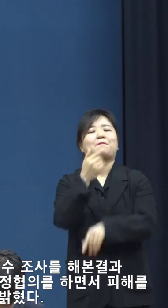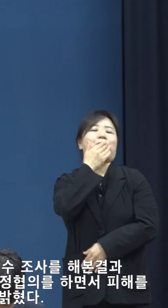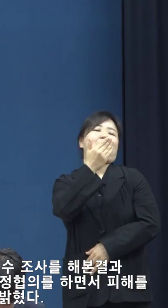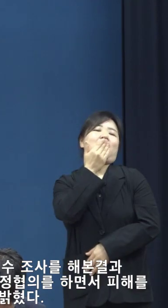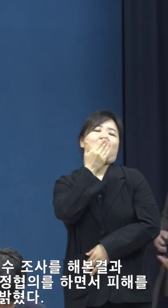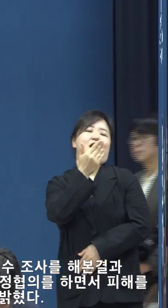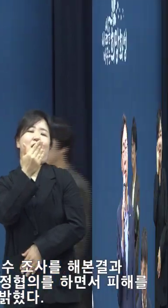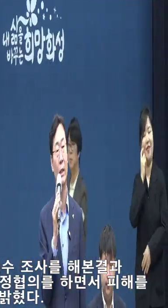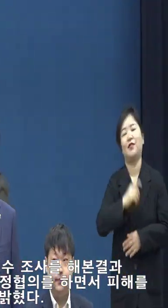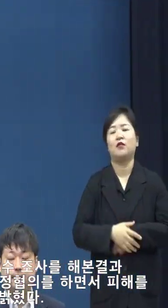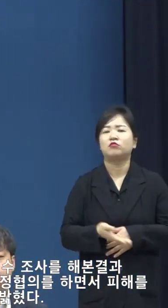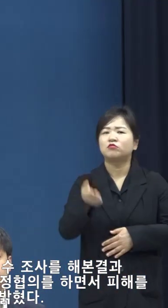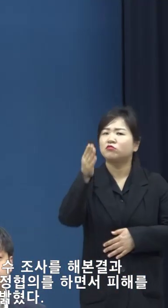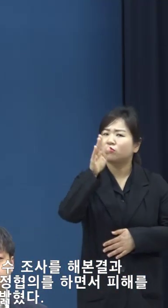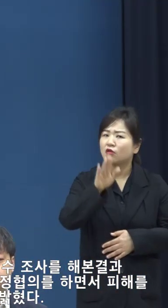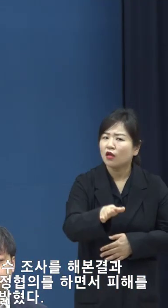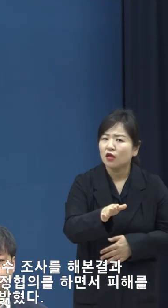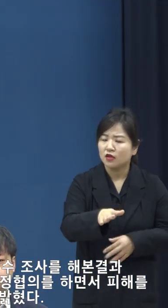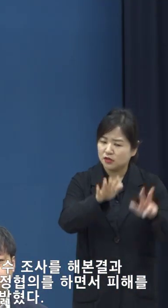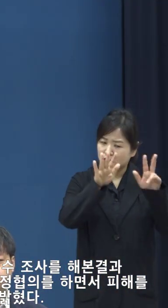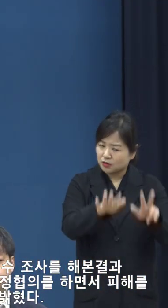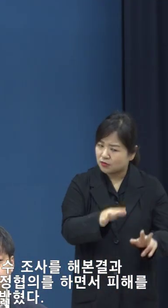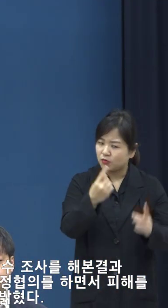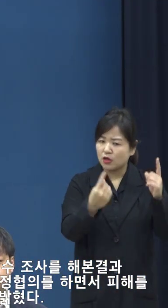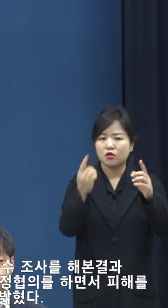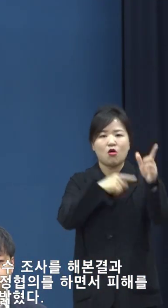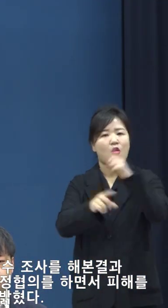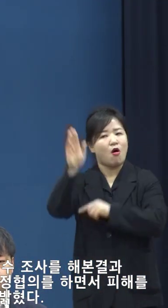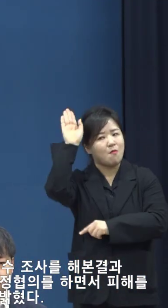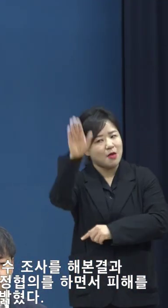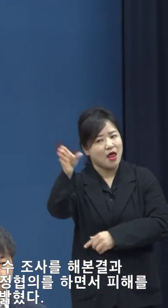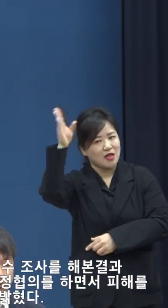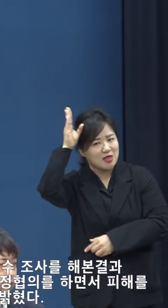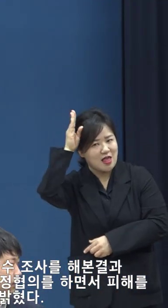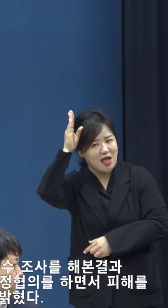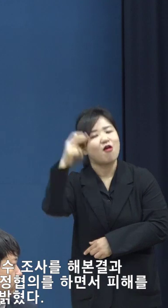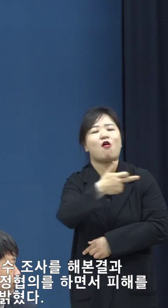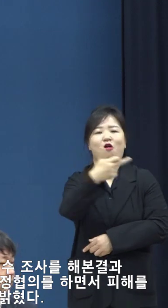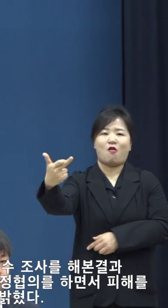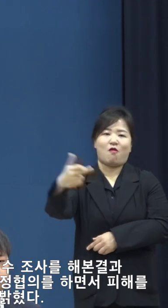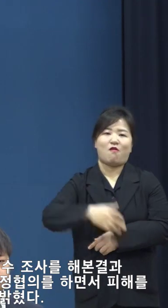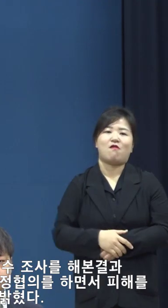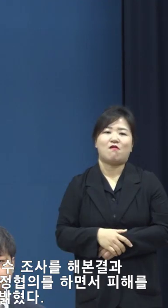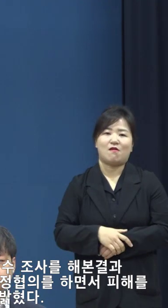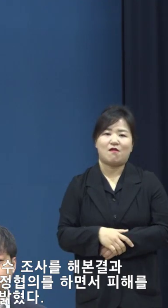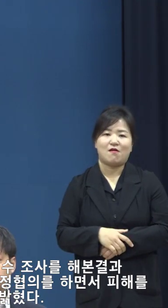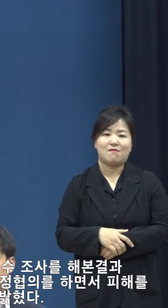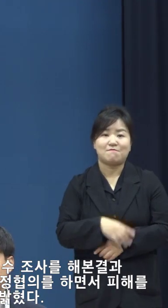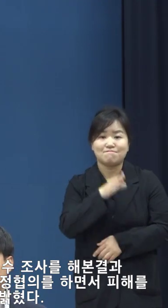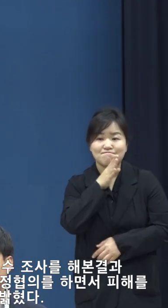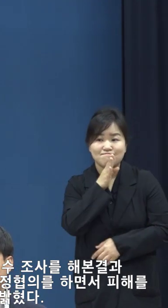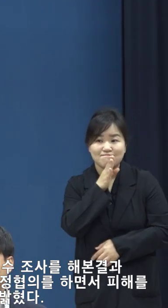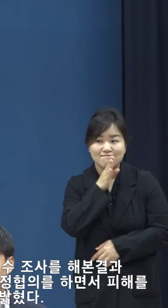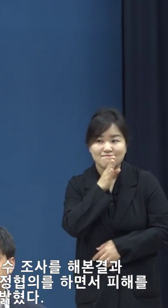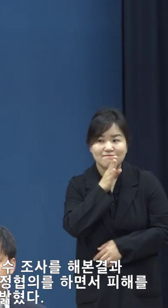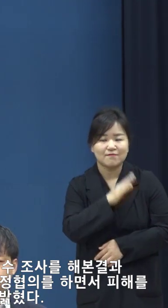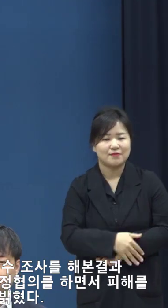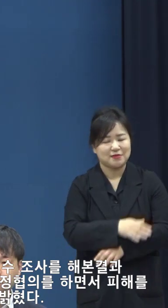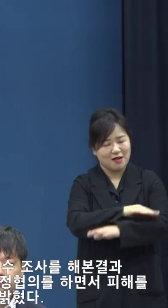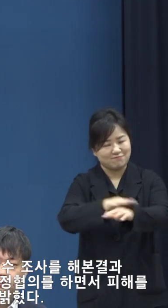살만하다라는 평가라고 보여요. 그런데 우리 화성시는 현재보다 미래가 더 기대가 되는 도시가 우리 화성입니다. 그렇죠? 네,